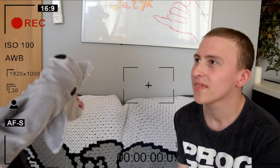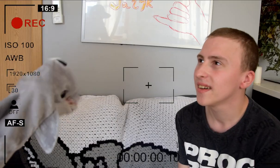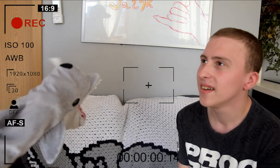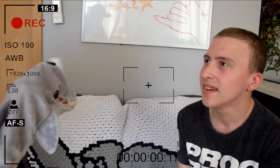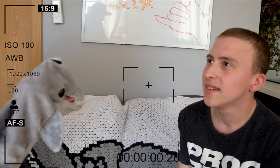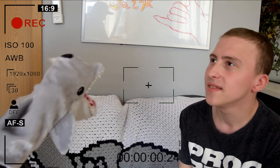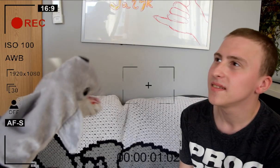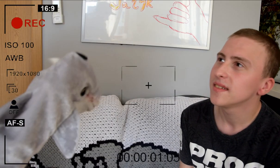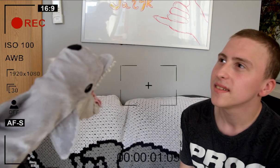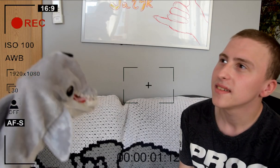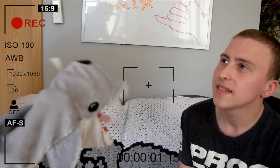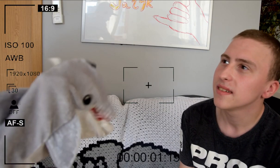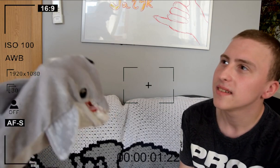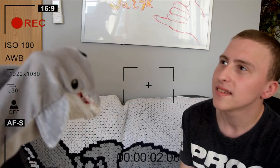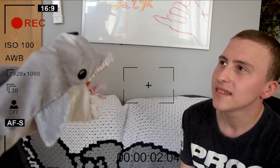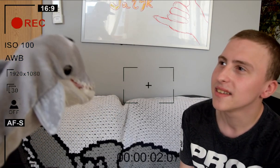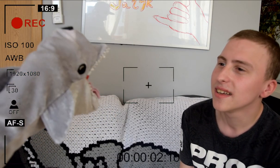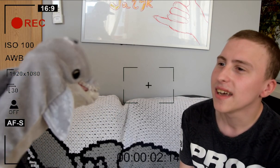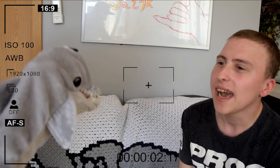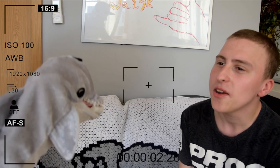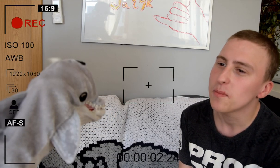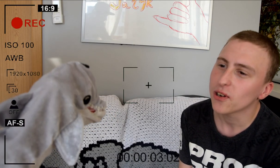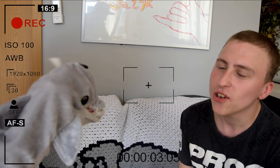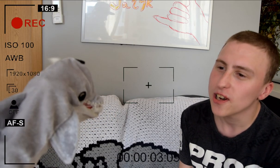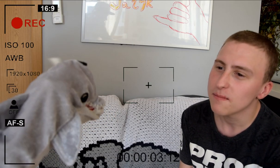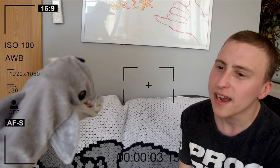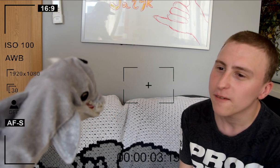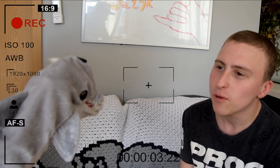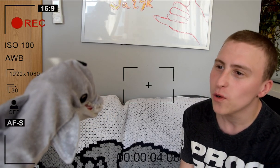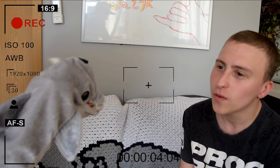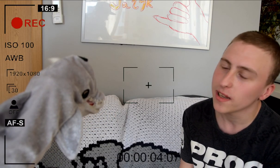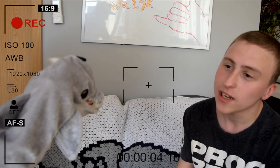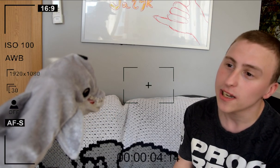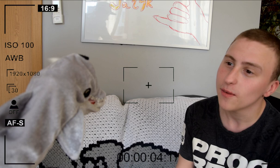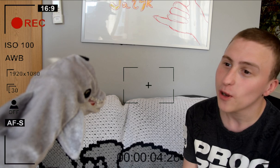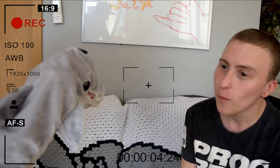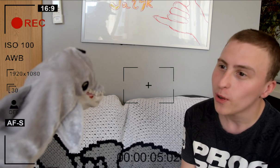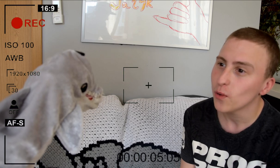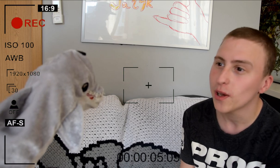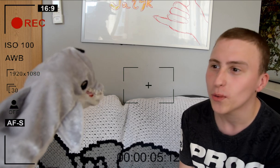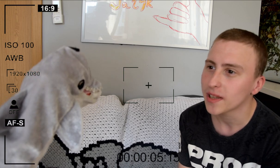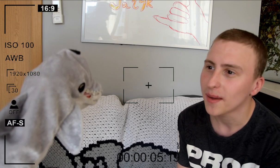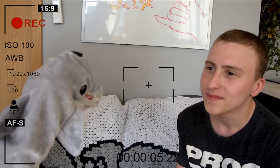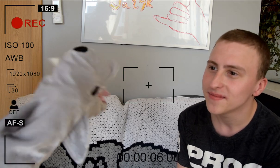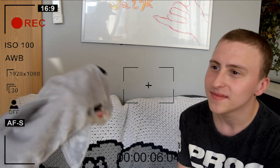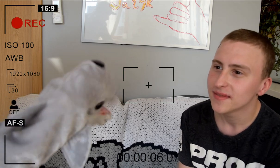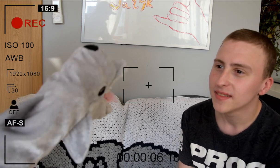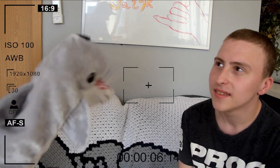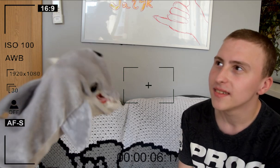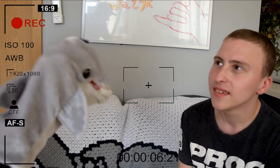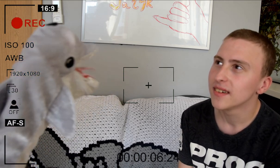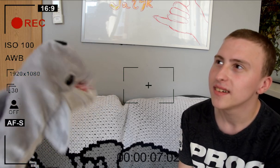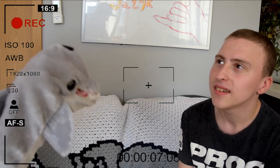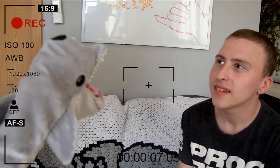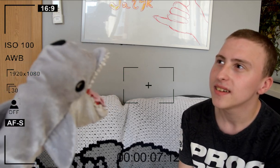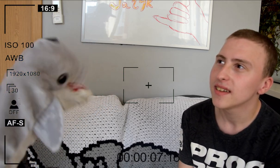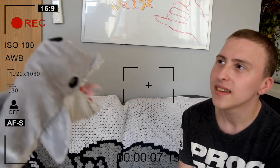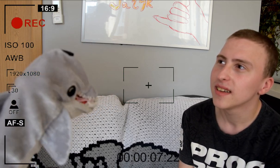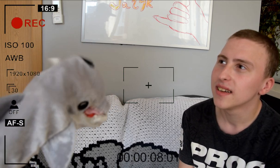Takže, kolik jsi mi dal? 1 z 10, jo? Ano, protože máš ploutva, takže tě přeoperuju na ruce. To je dobře, takže kdybych dal ruce, tak mi dáš